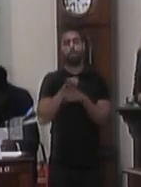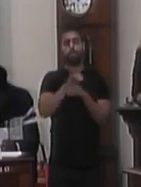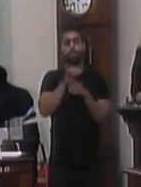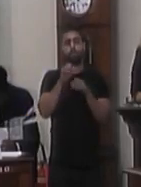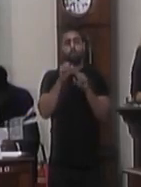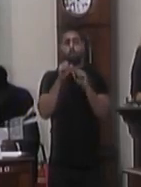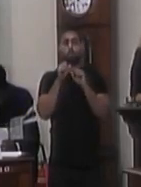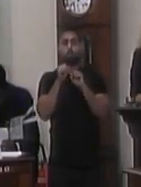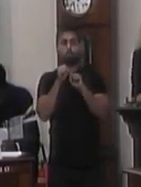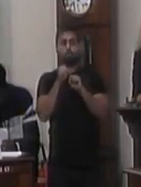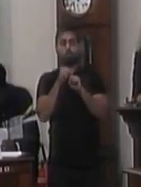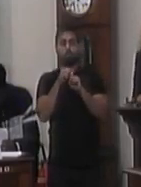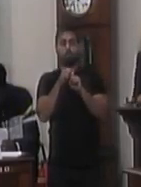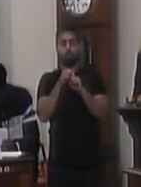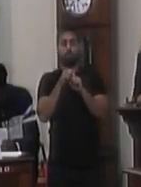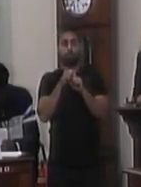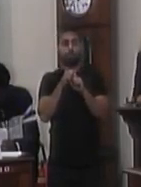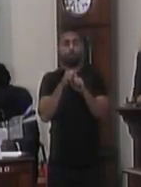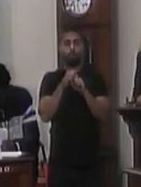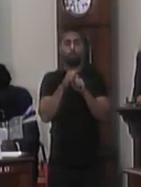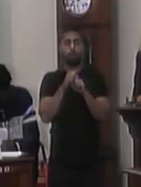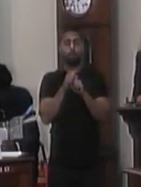da aplicação do reajuste